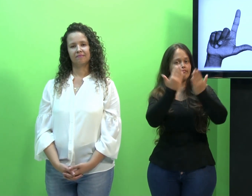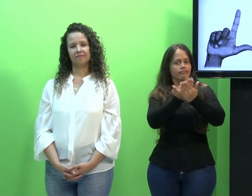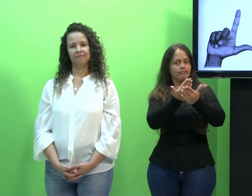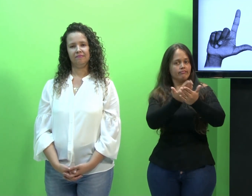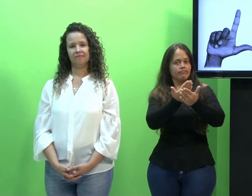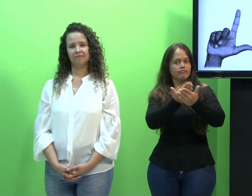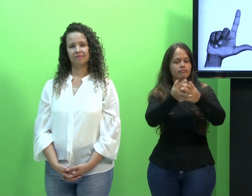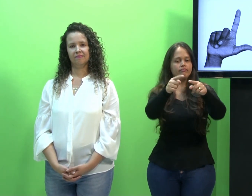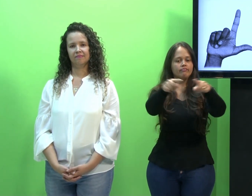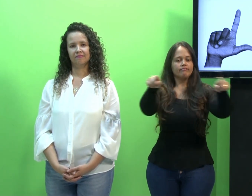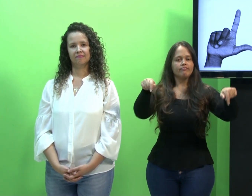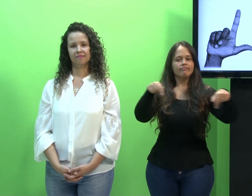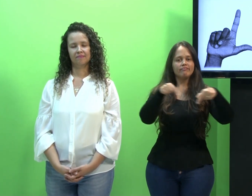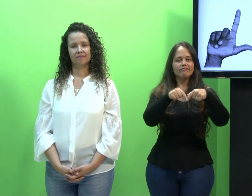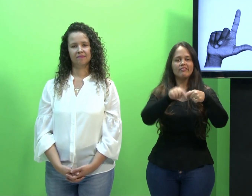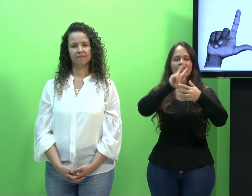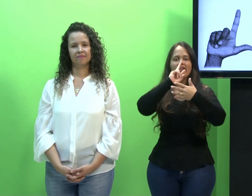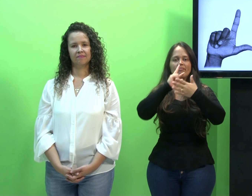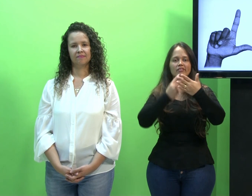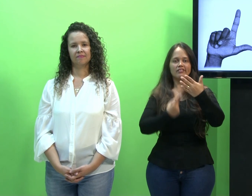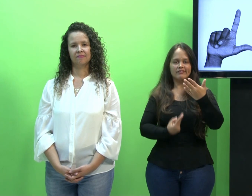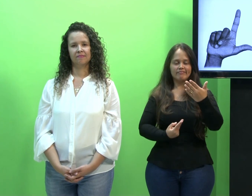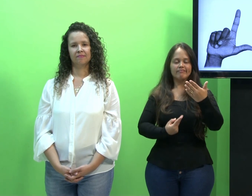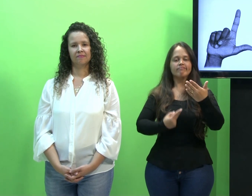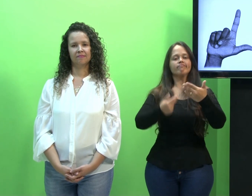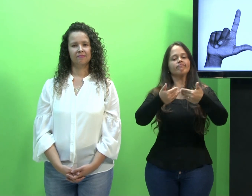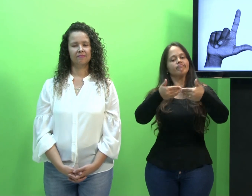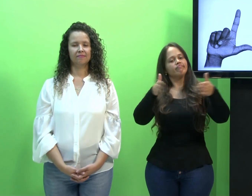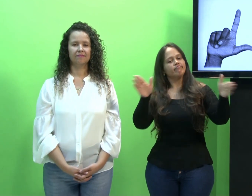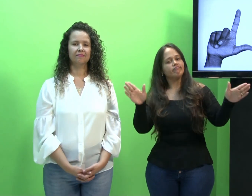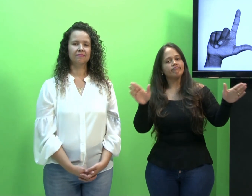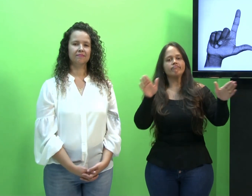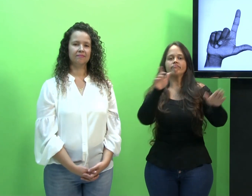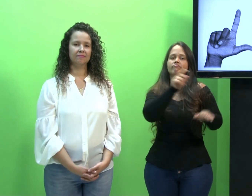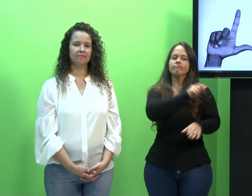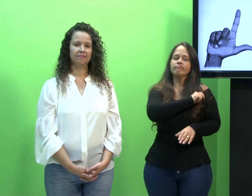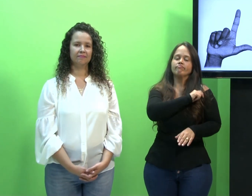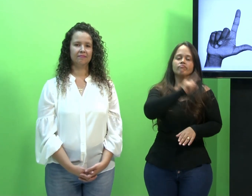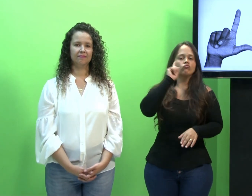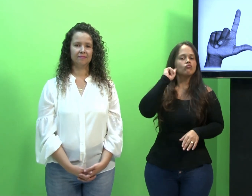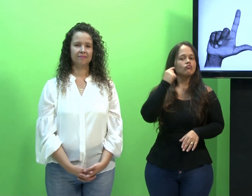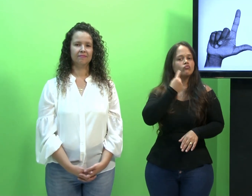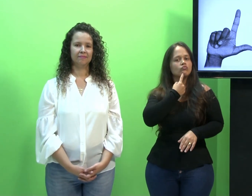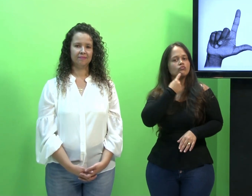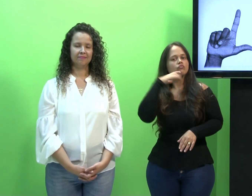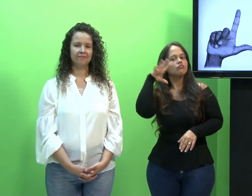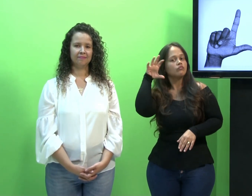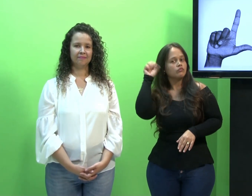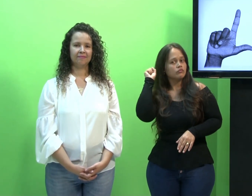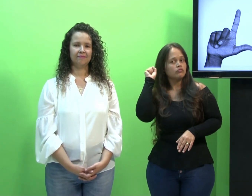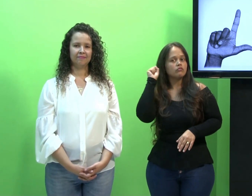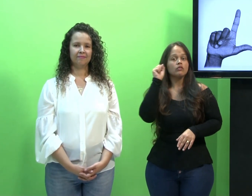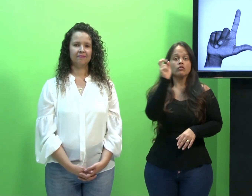classes de educação bilíngue abertas a alunos surdos e ouvintes, com